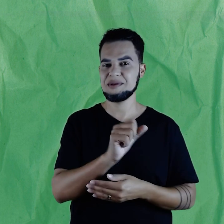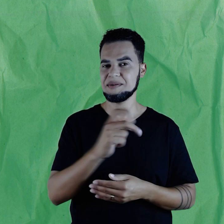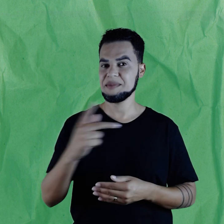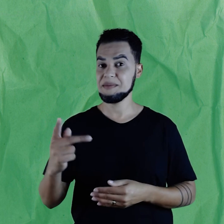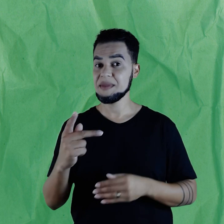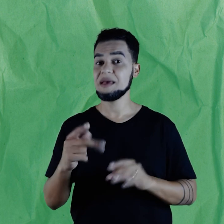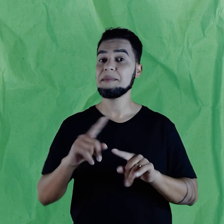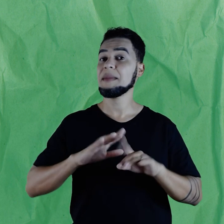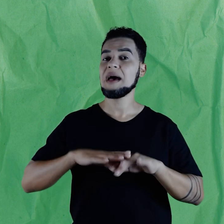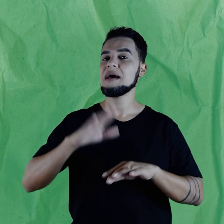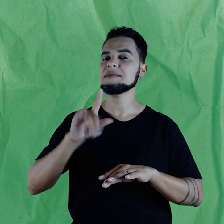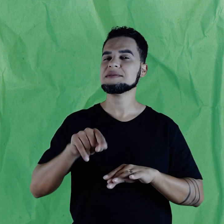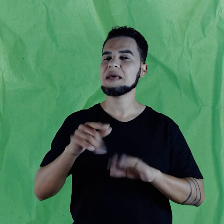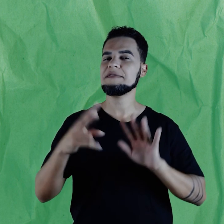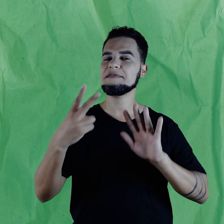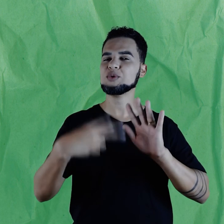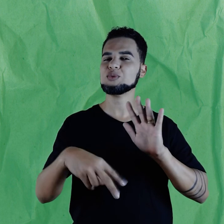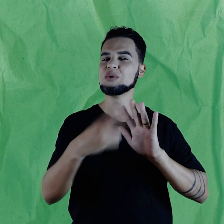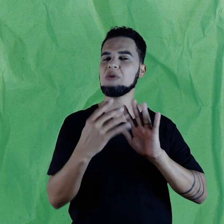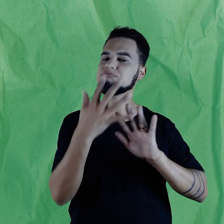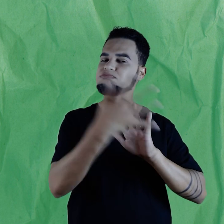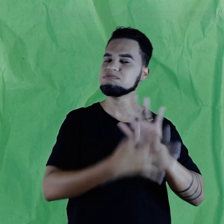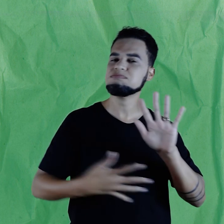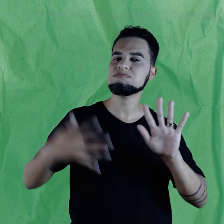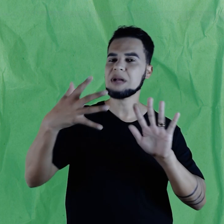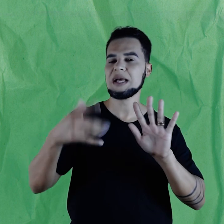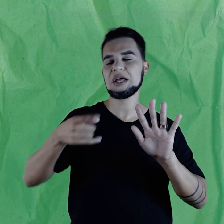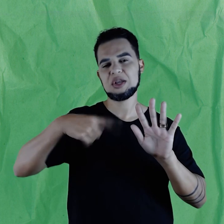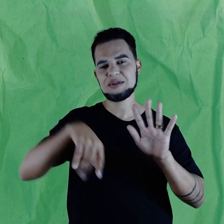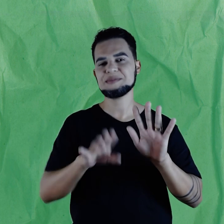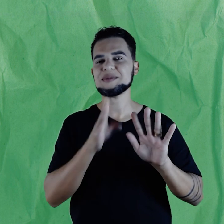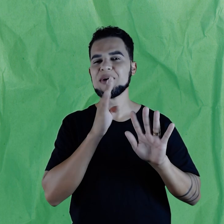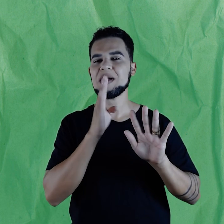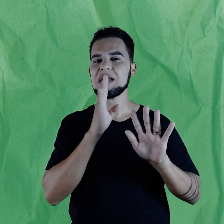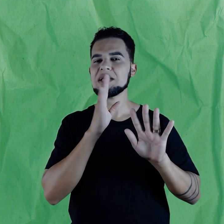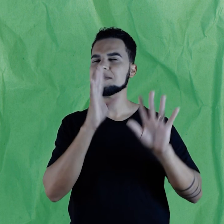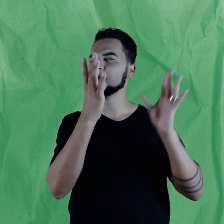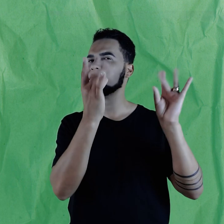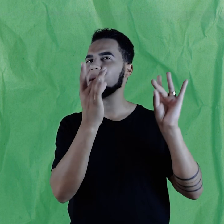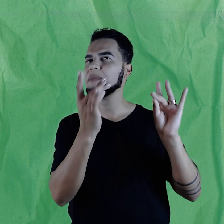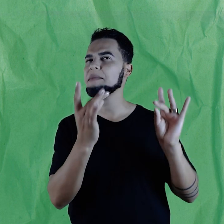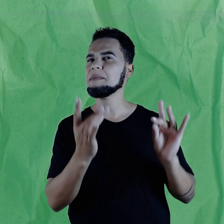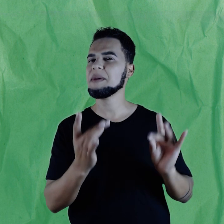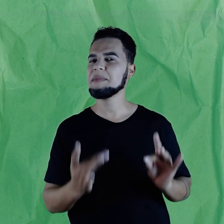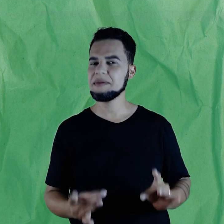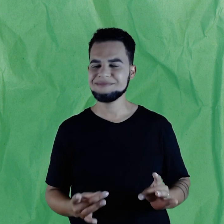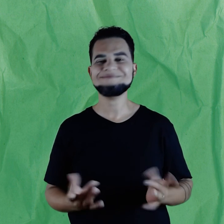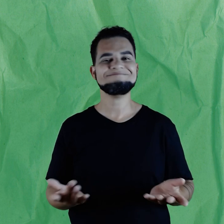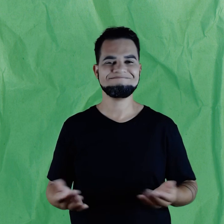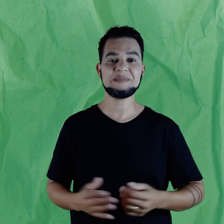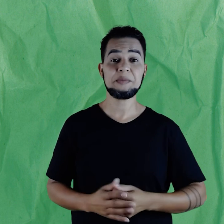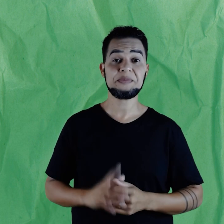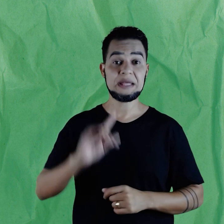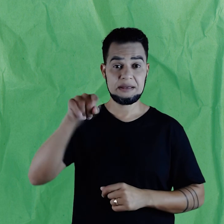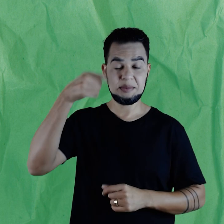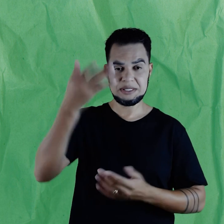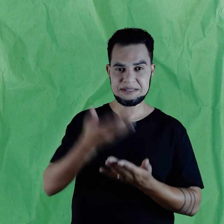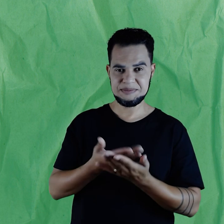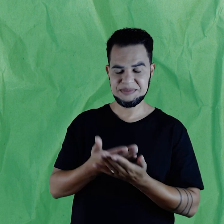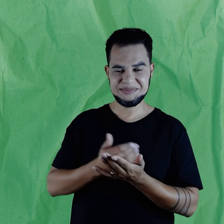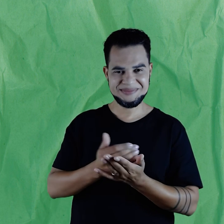a parte visual, e nós vamos estar conhecendo aí os componentes do React. Na próxima aula a gente começa